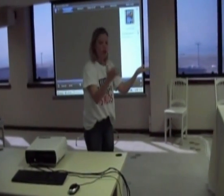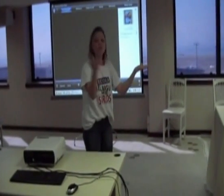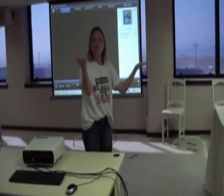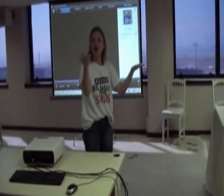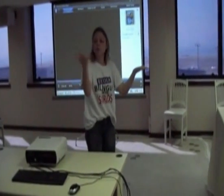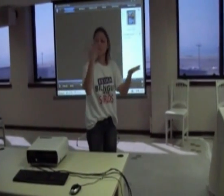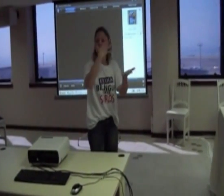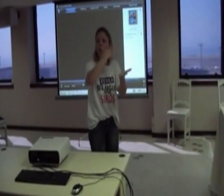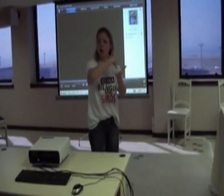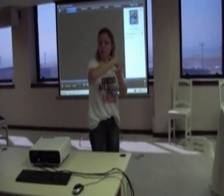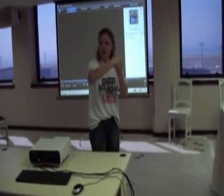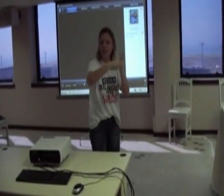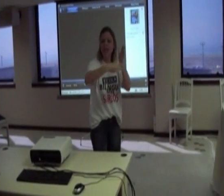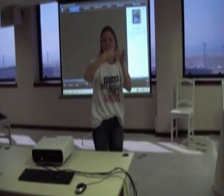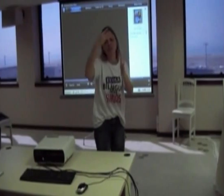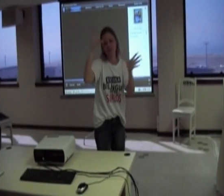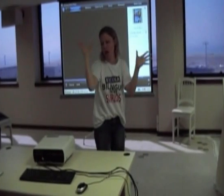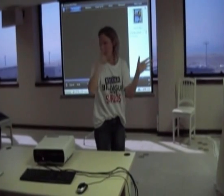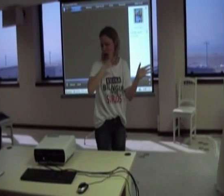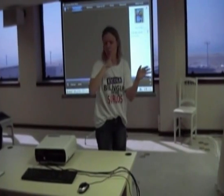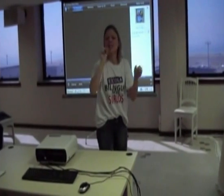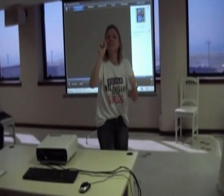encontrar a outra, com a palma da mão para cima.